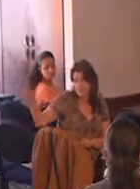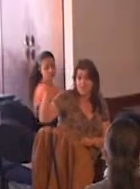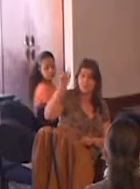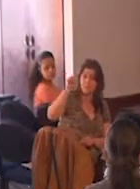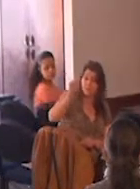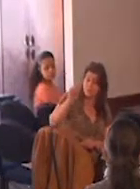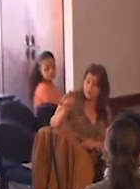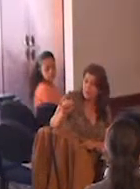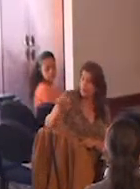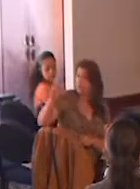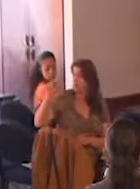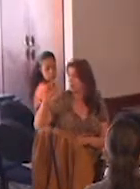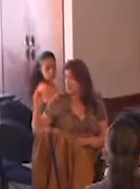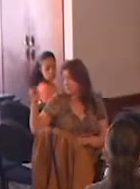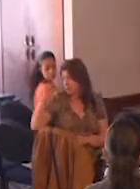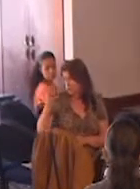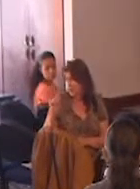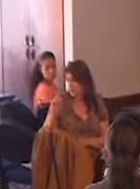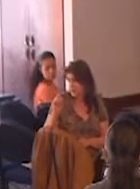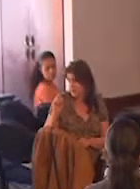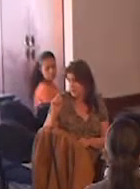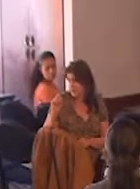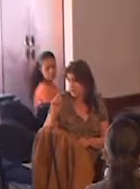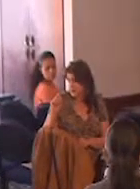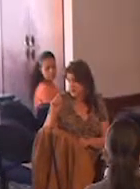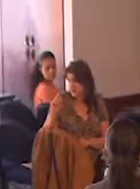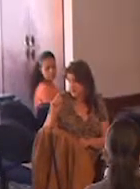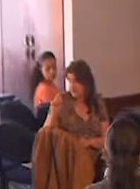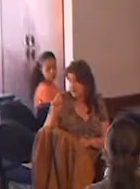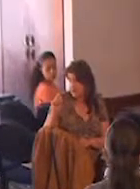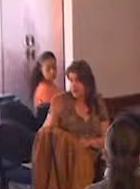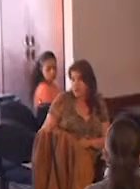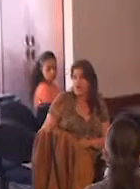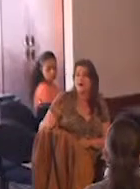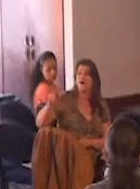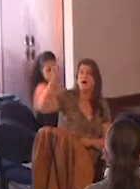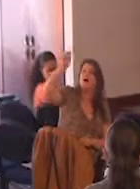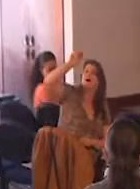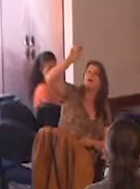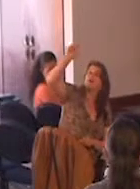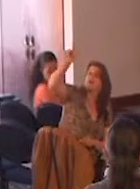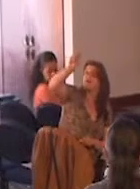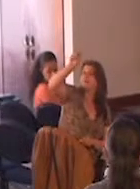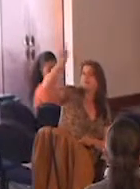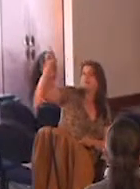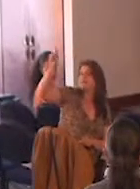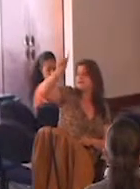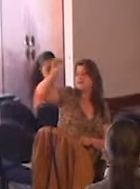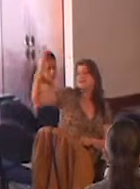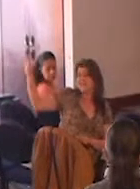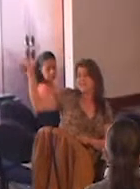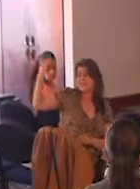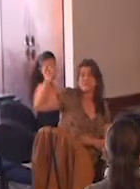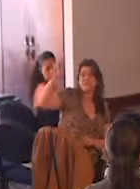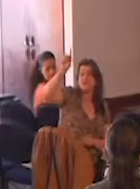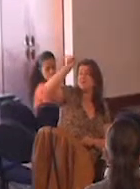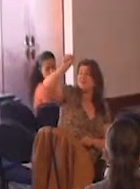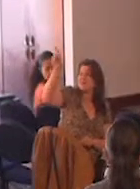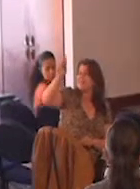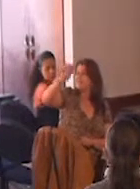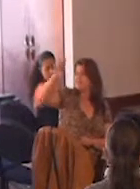ponte la camiseta, ponte las medias, ponte el pantalón y ponte el suéter. ¿Sí? Ahora le digo,